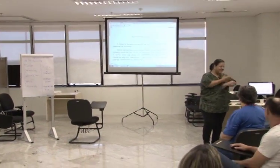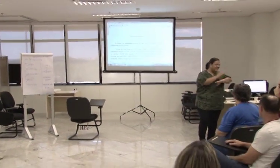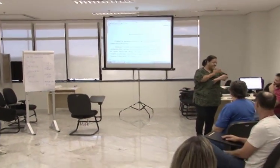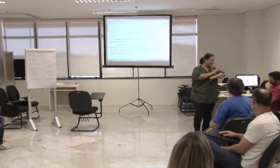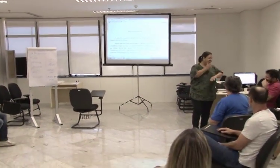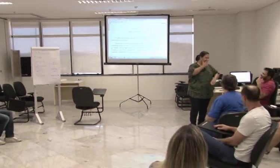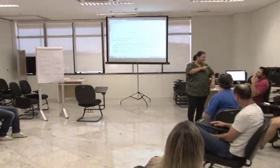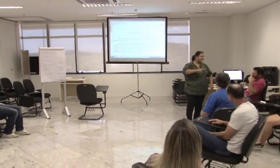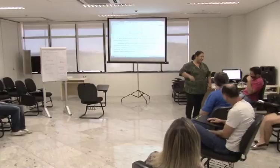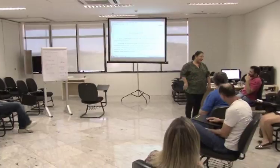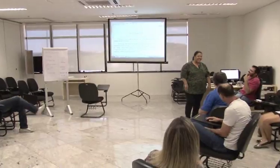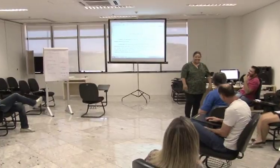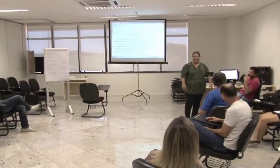Vai, treino. Consegue, cara.